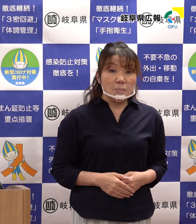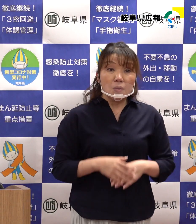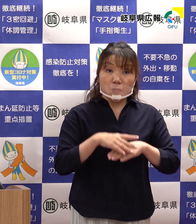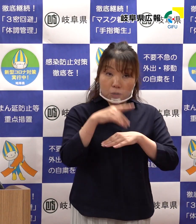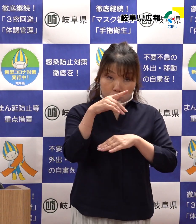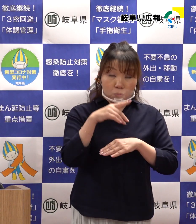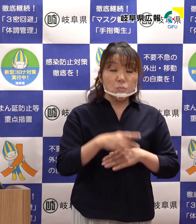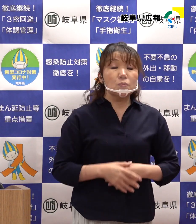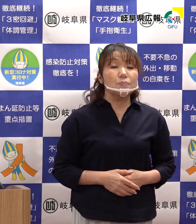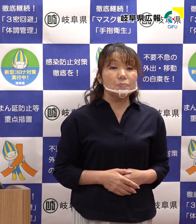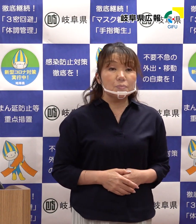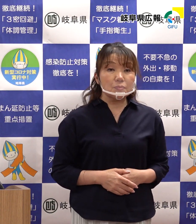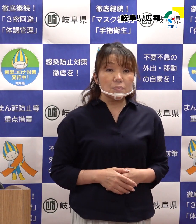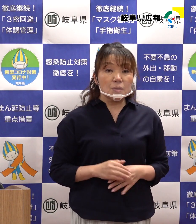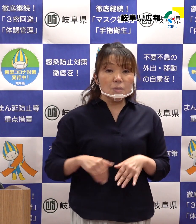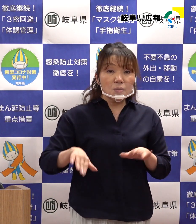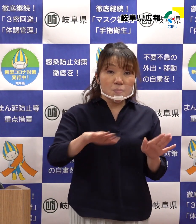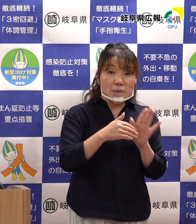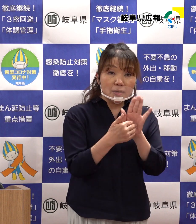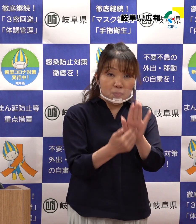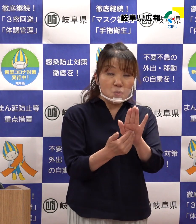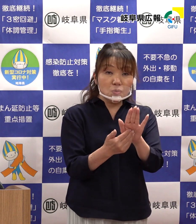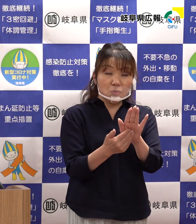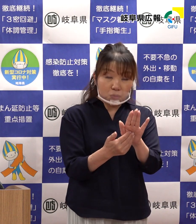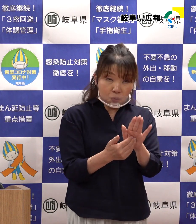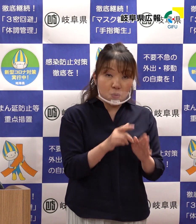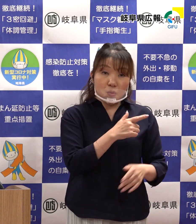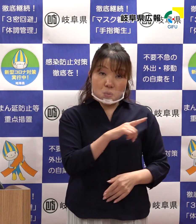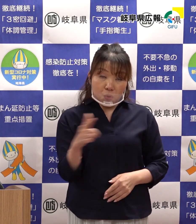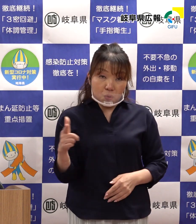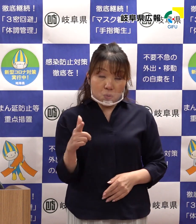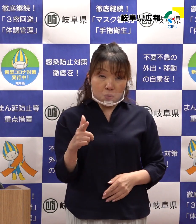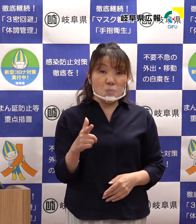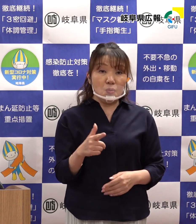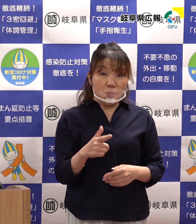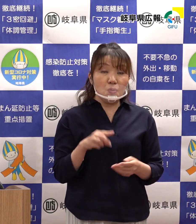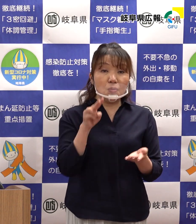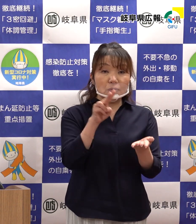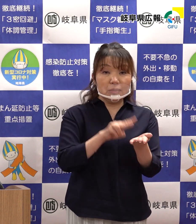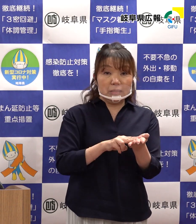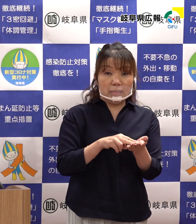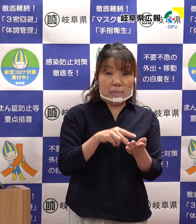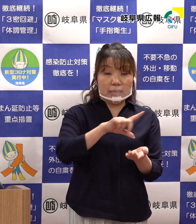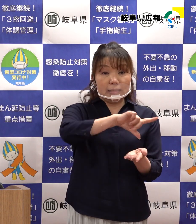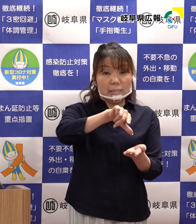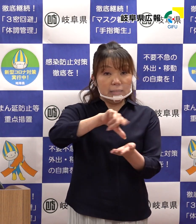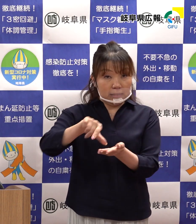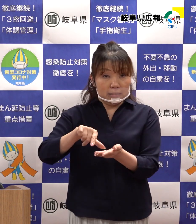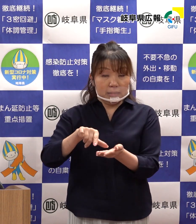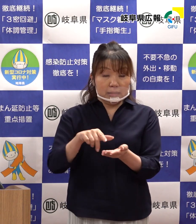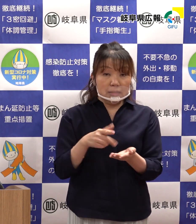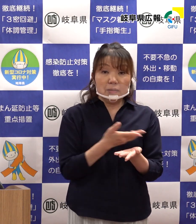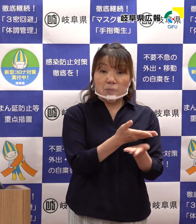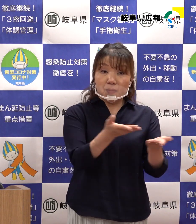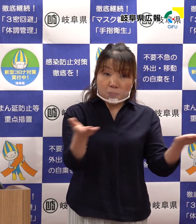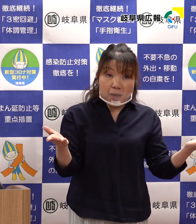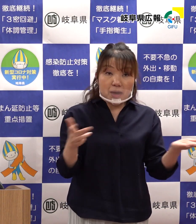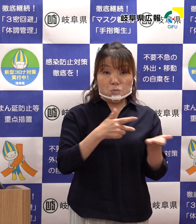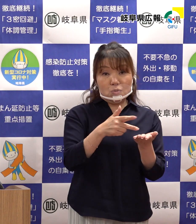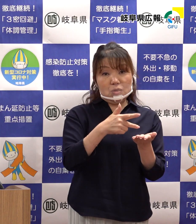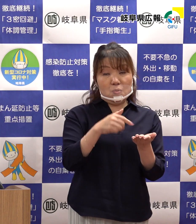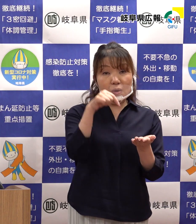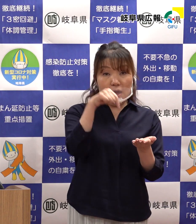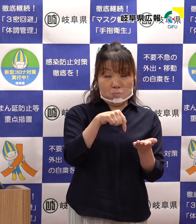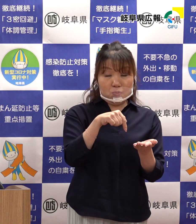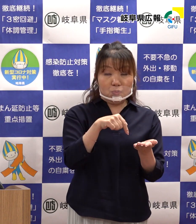ずまん延防止等重点措置区域の指定について申し上げますと、お手元 の指定を受けてという資料がござい